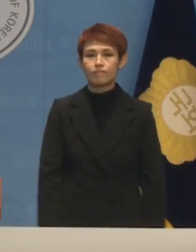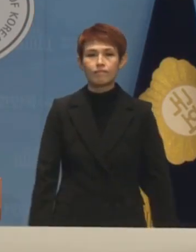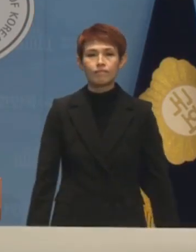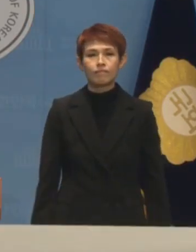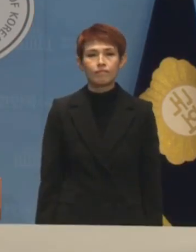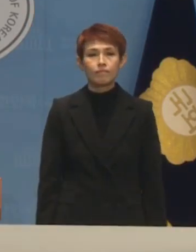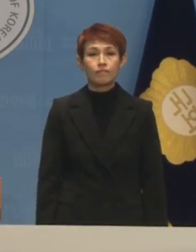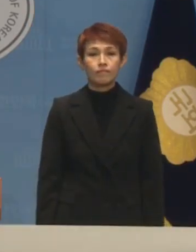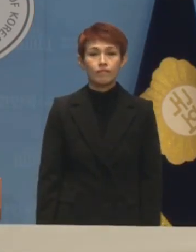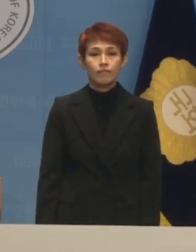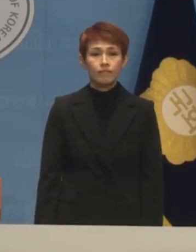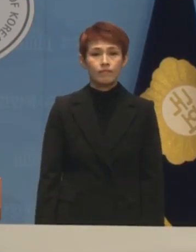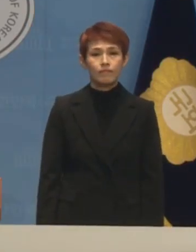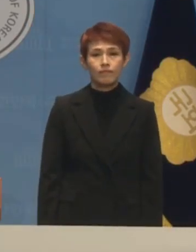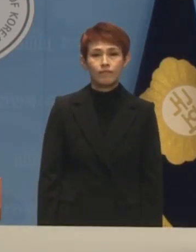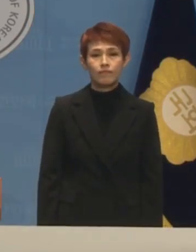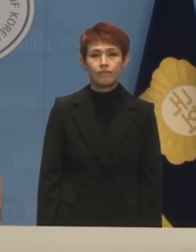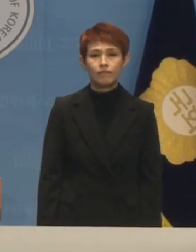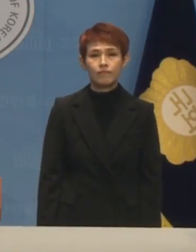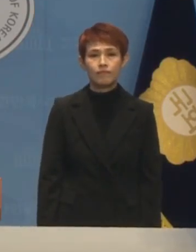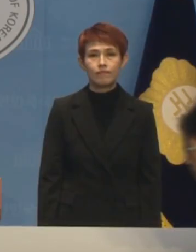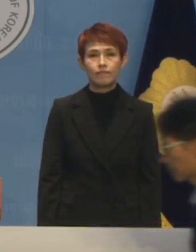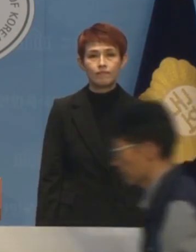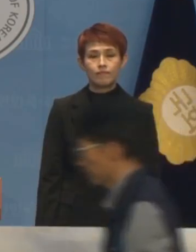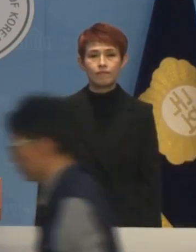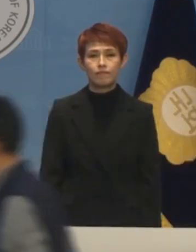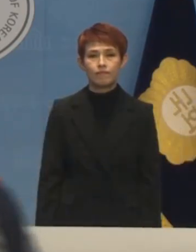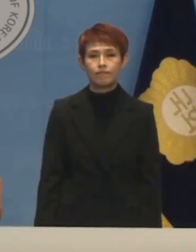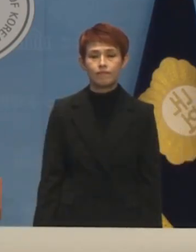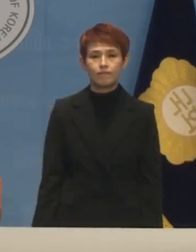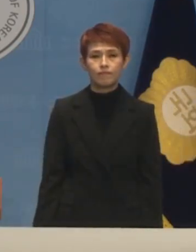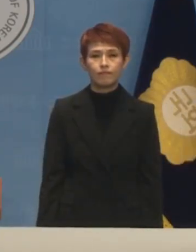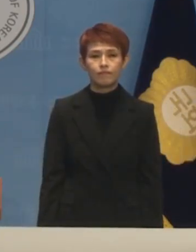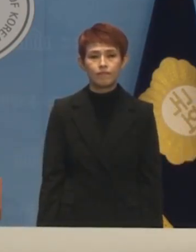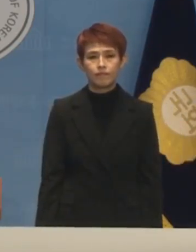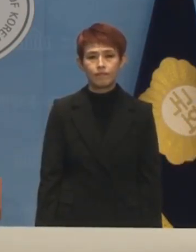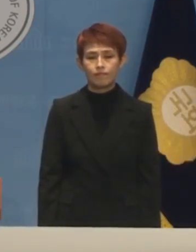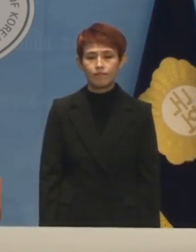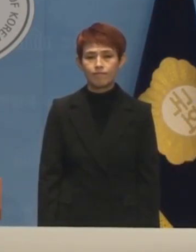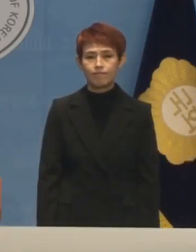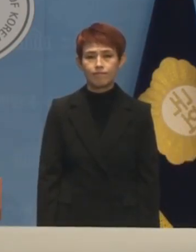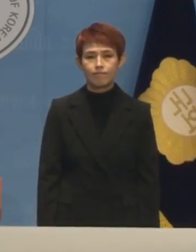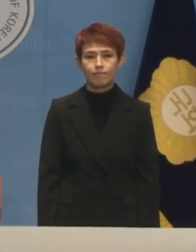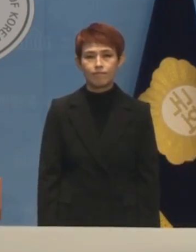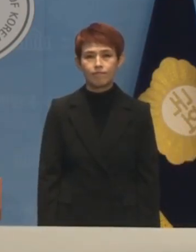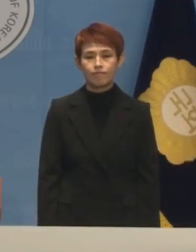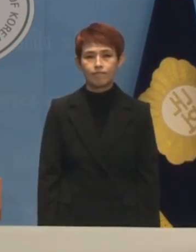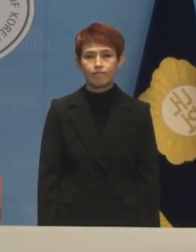아침부터 졸았어요. 아팠어요? 어제 노숙농성 해가지고